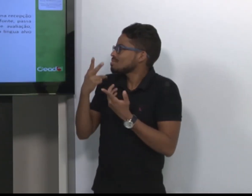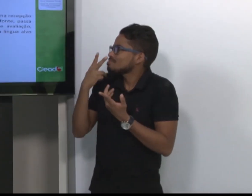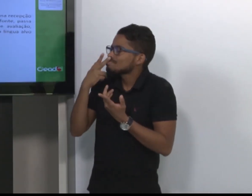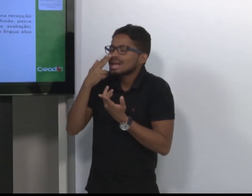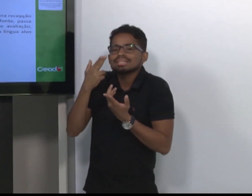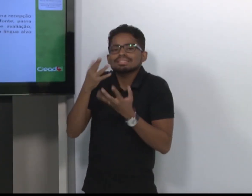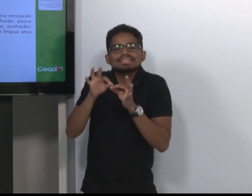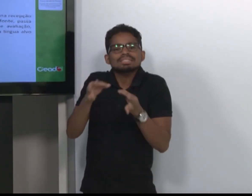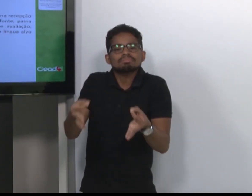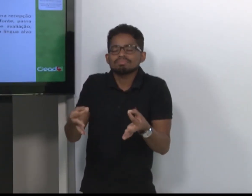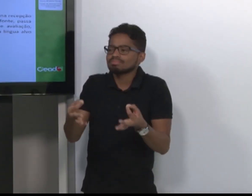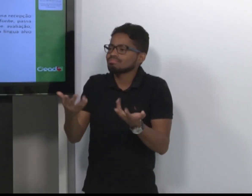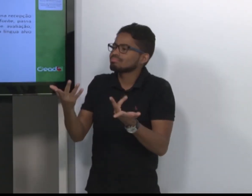linear.